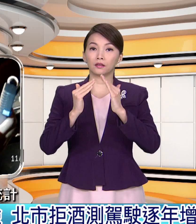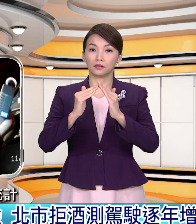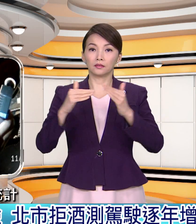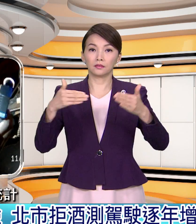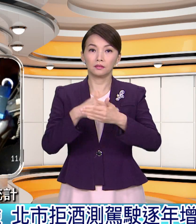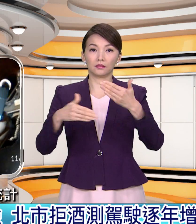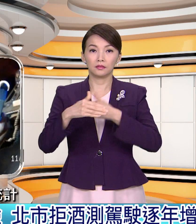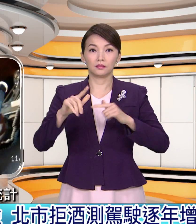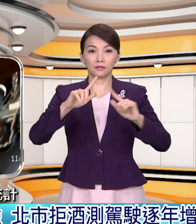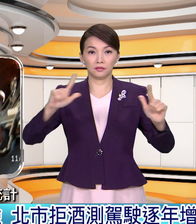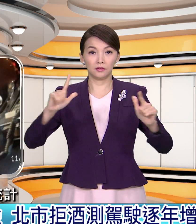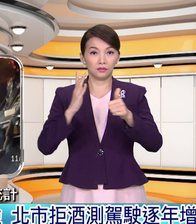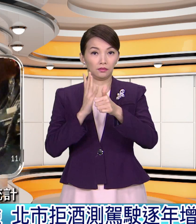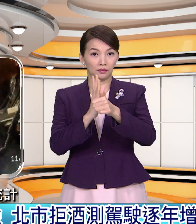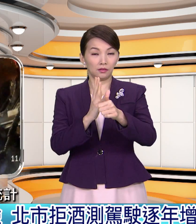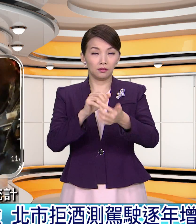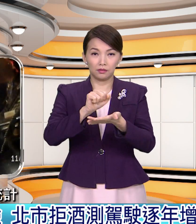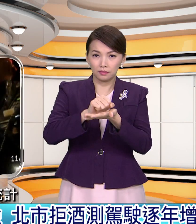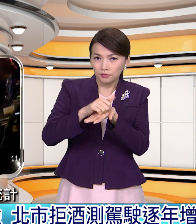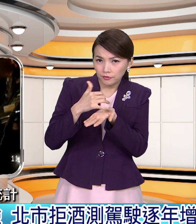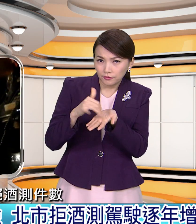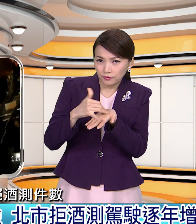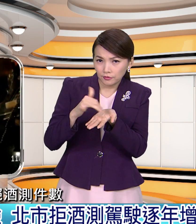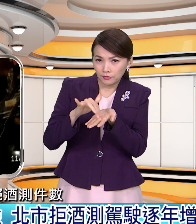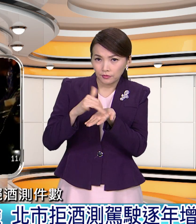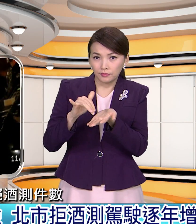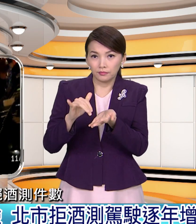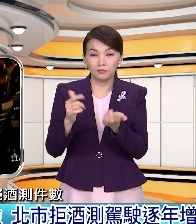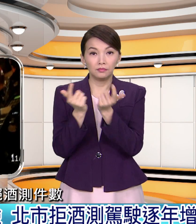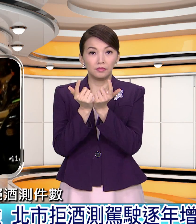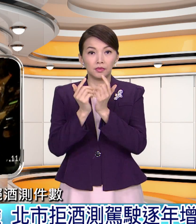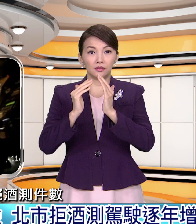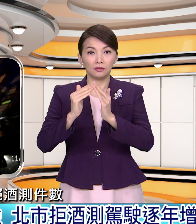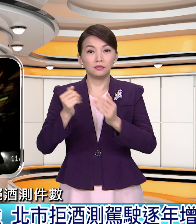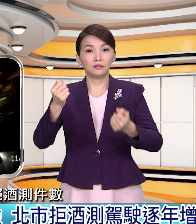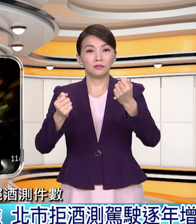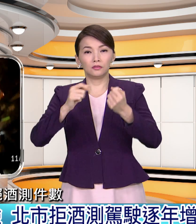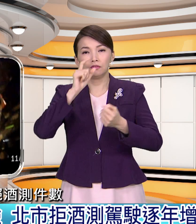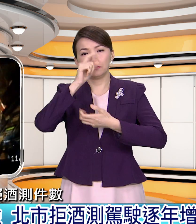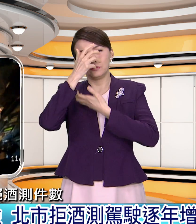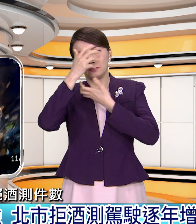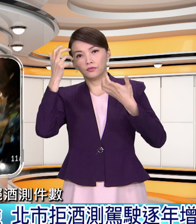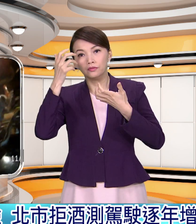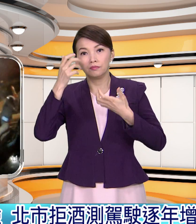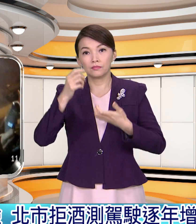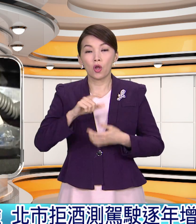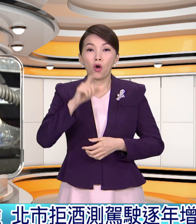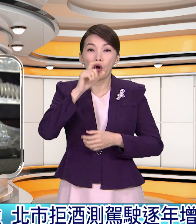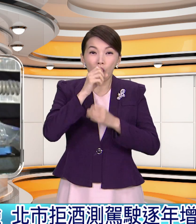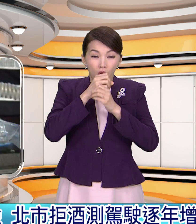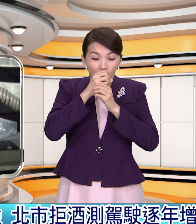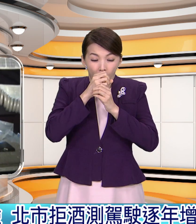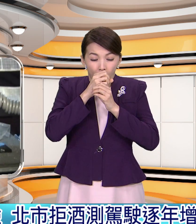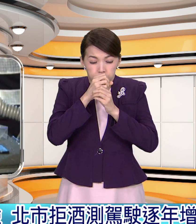台北市交通大队统计，台北市的驾驶人拒绝酒测的件数正在逐年增加当